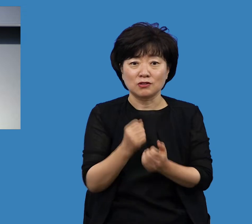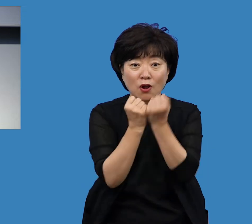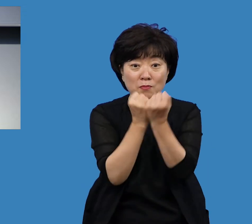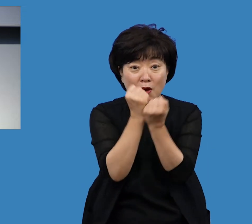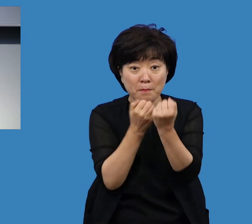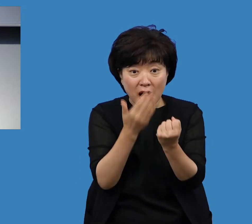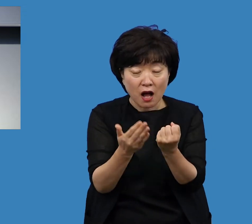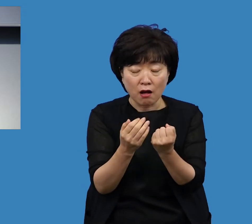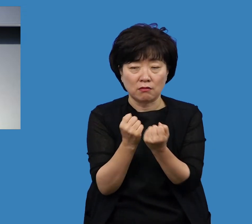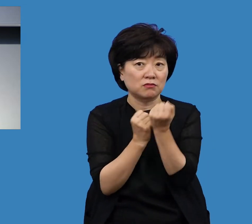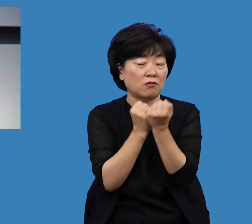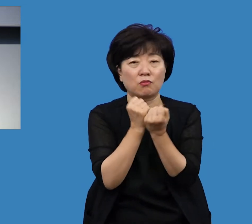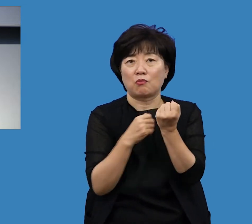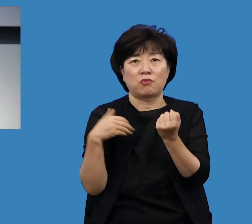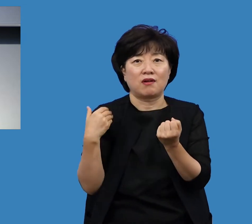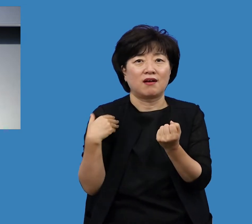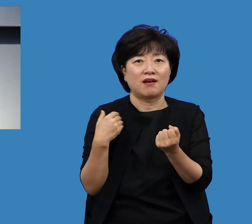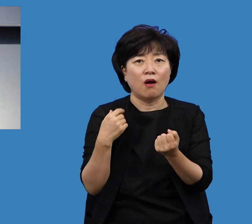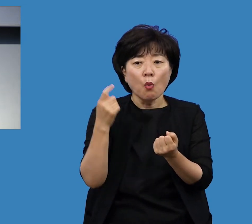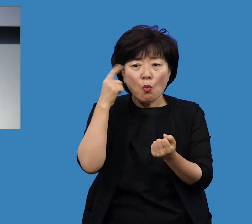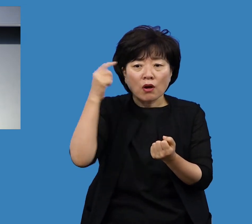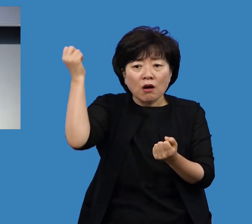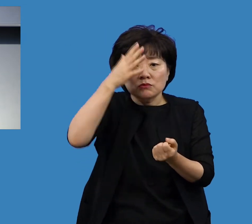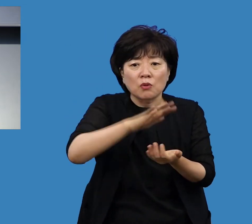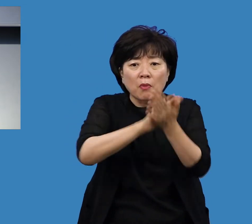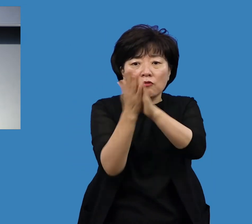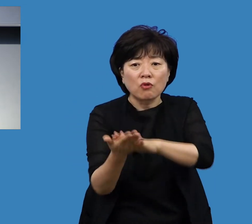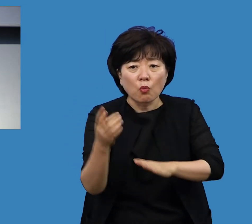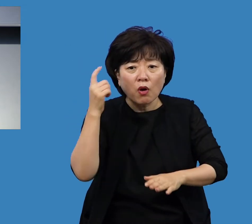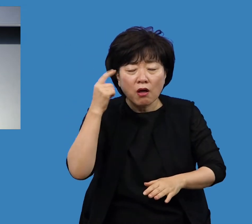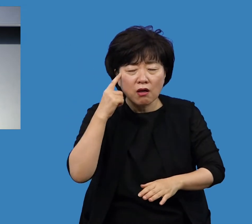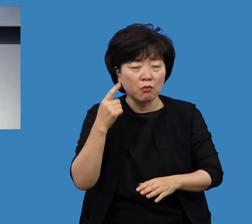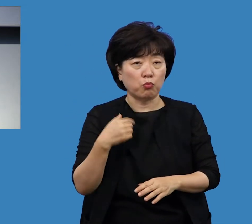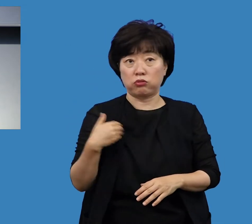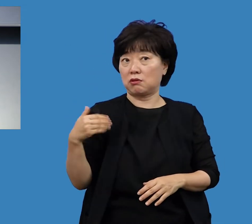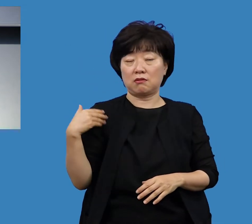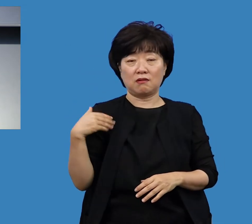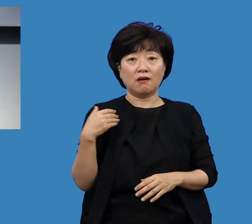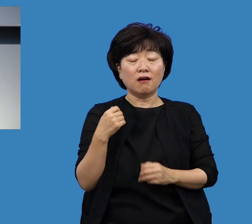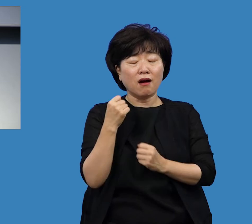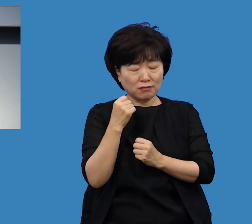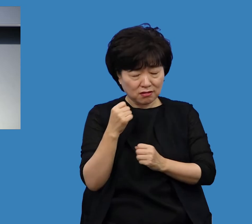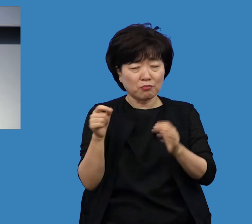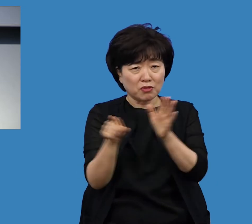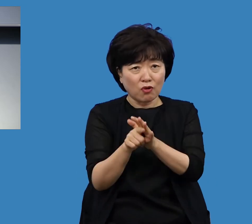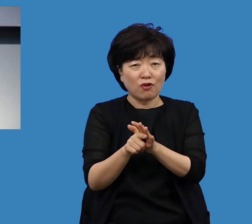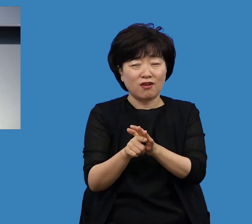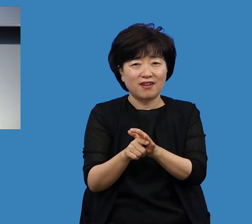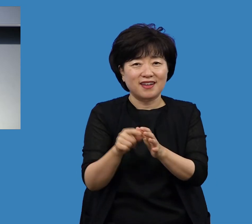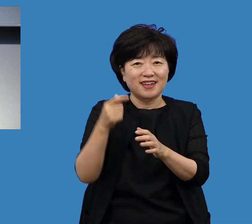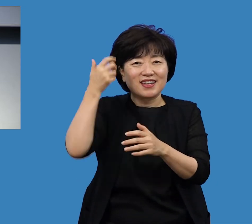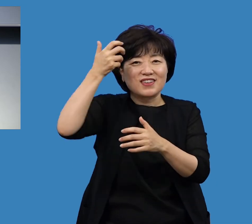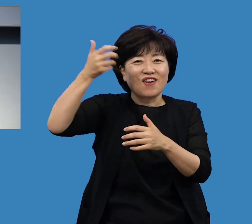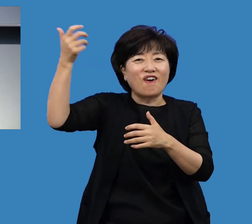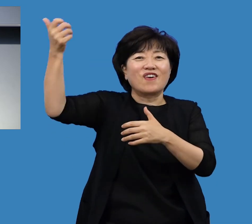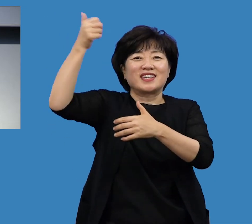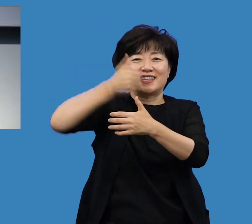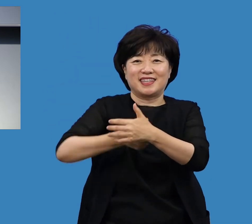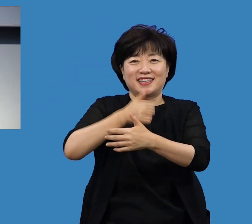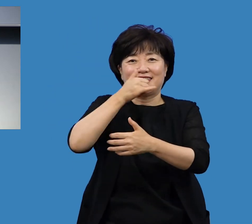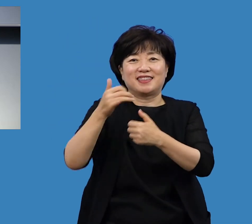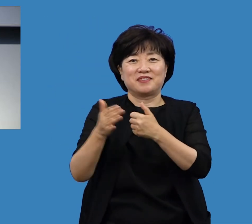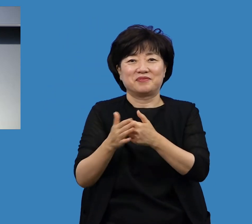왜 믿어지는데 몰라. 그런데 그냥 믿어지는 거예요. 이게 뭐예요? 영이라는 거예요. 영. 네. 그리고 제 안에 뭐가 일어나기